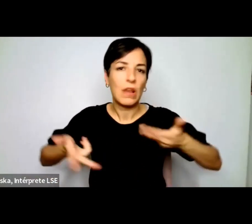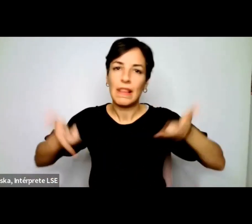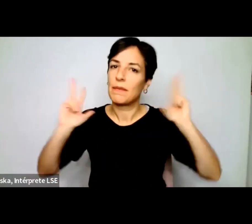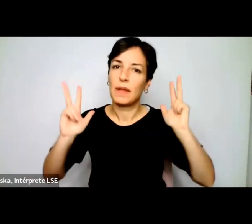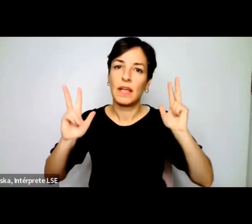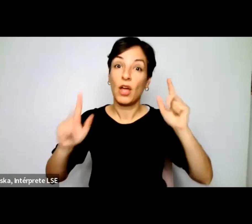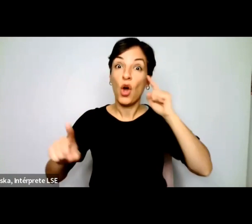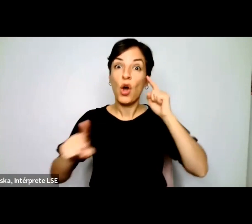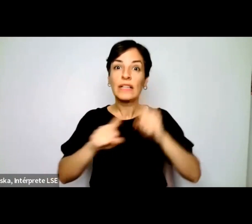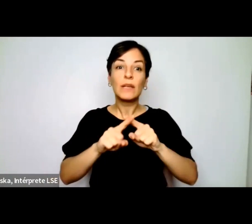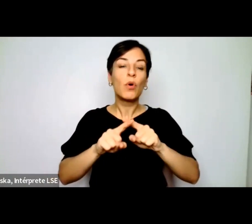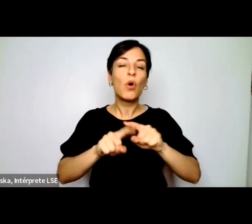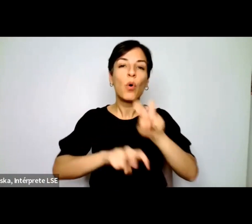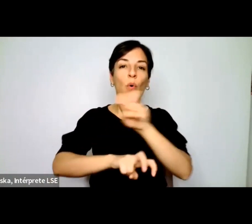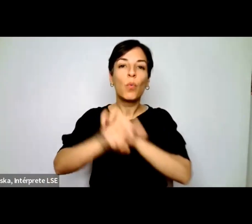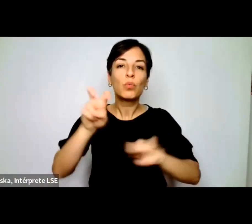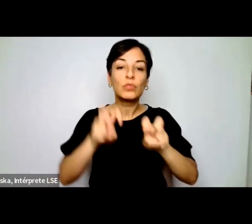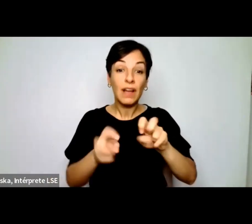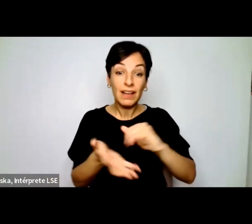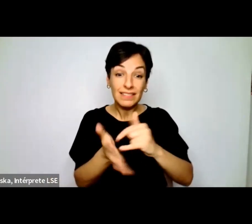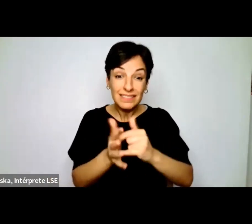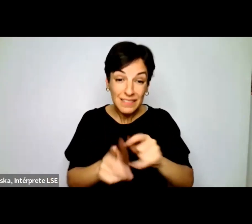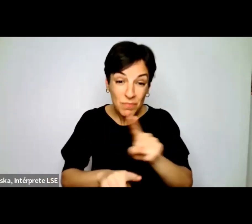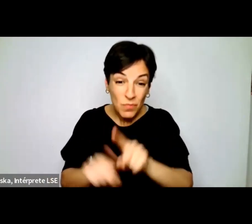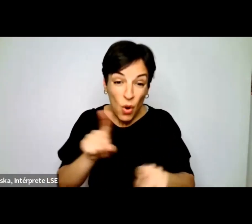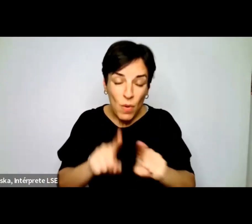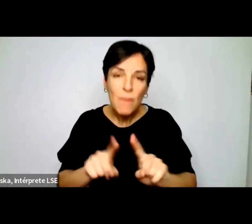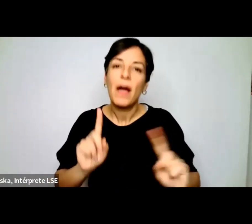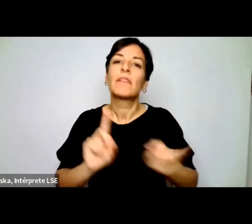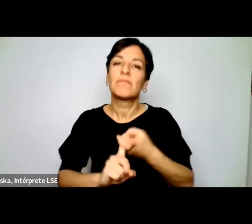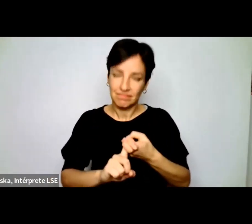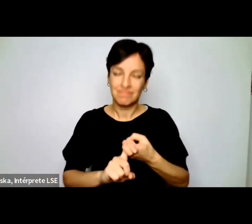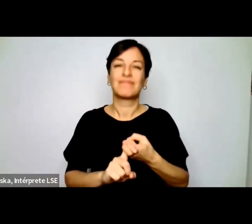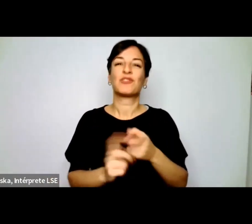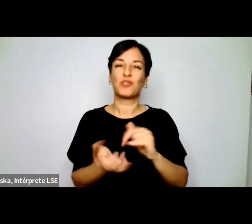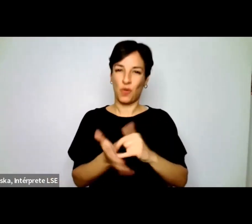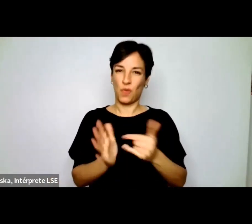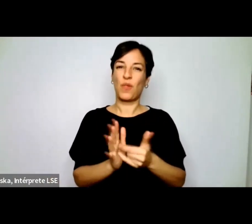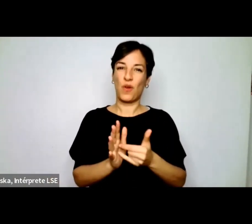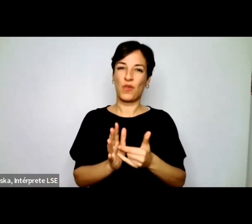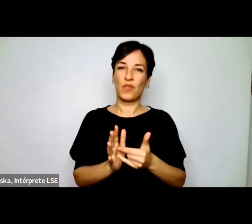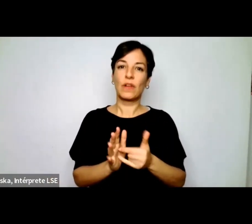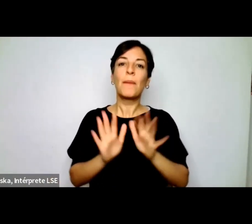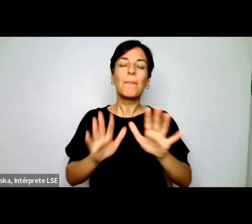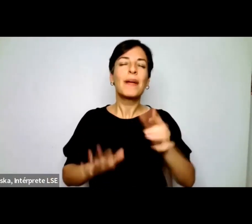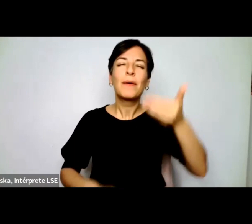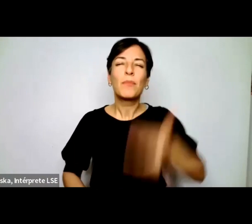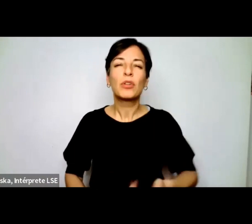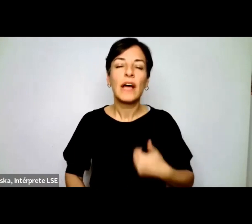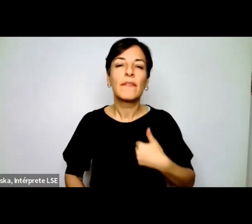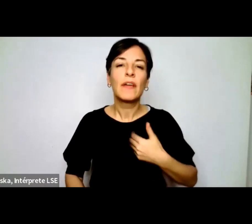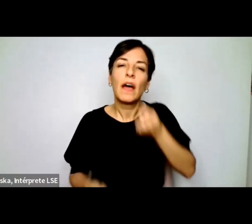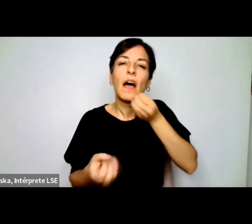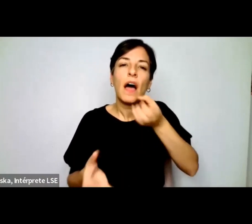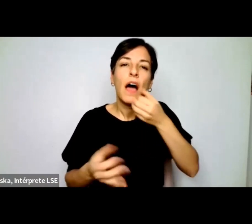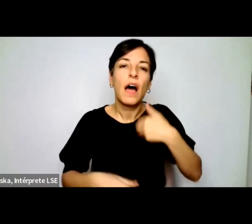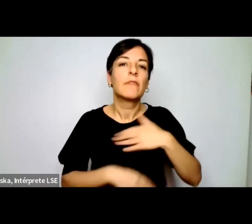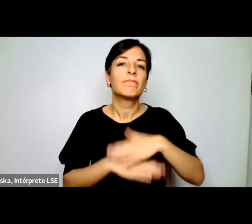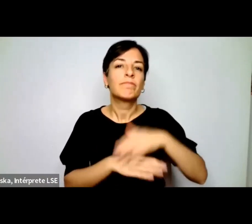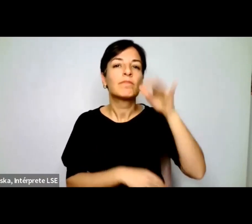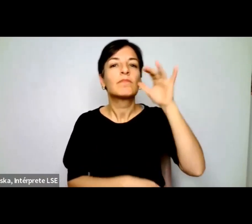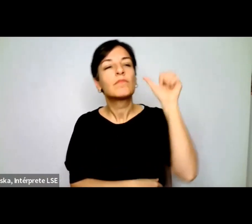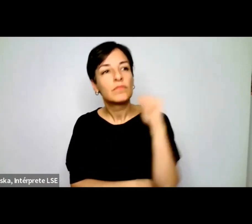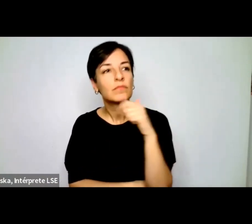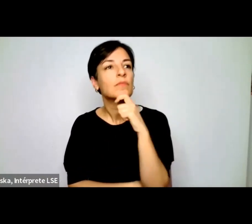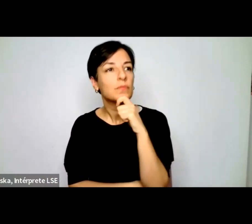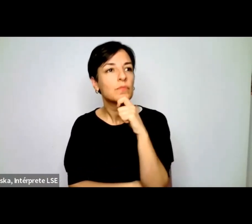juntos buscar una solución al problema y un lugar donde se pueda escuchar el uno al otro, de tratar de entender las posturas que tiene